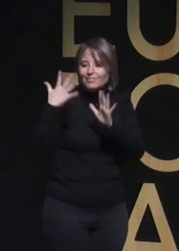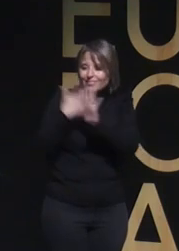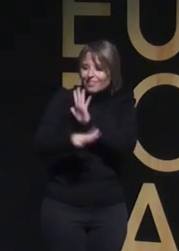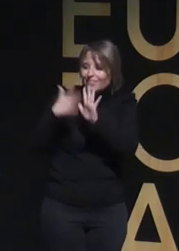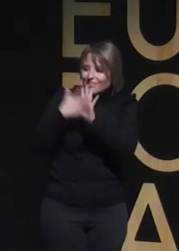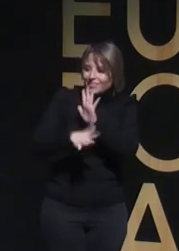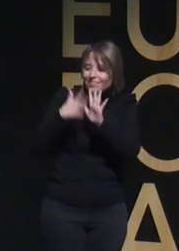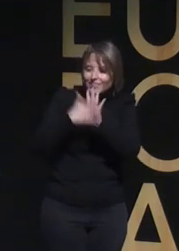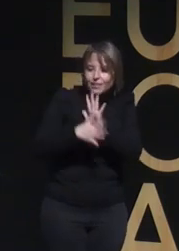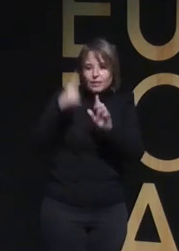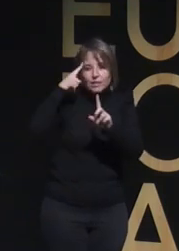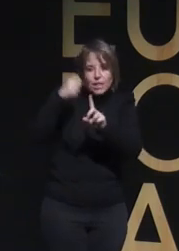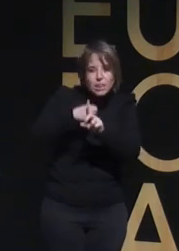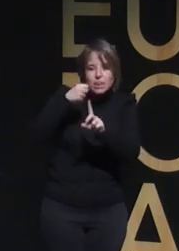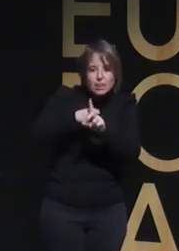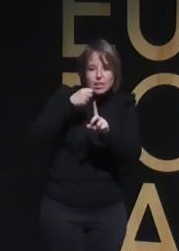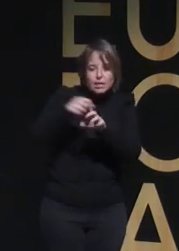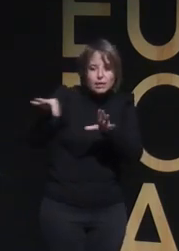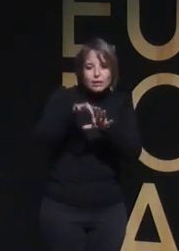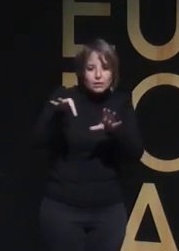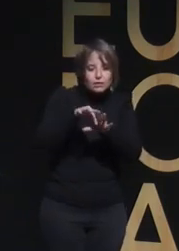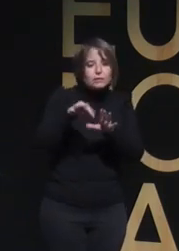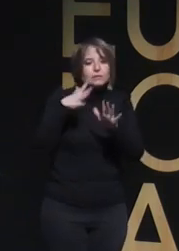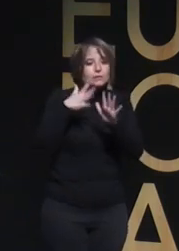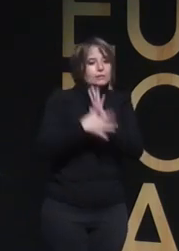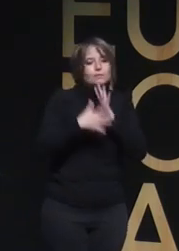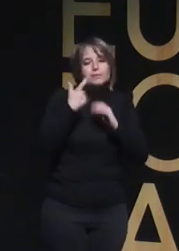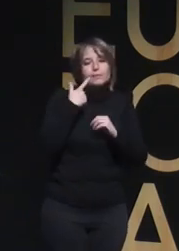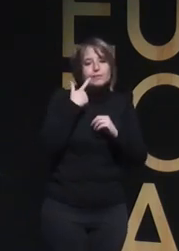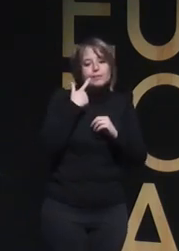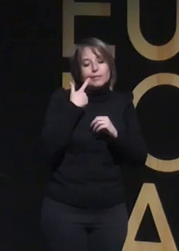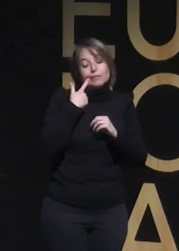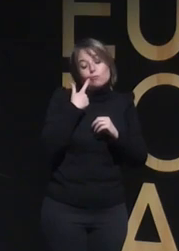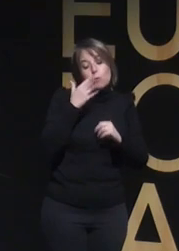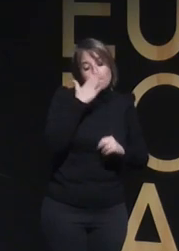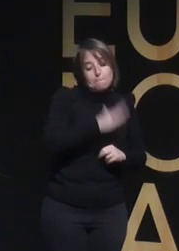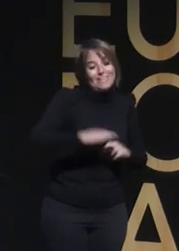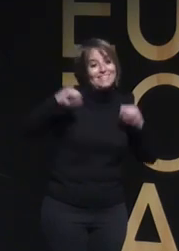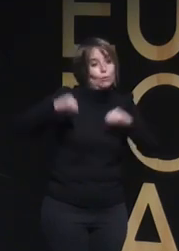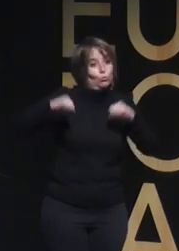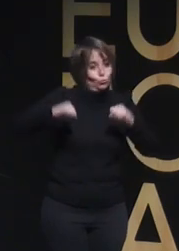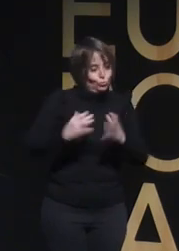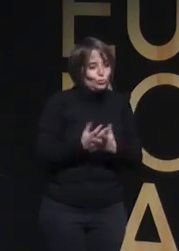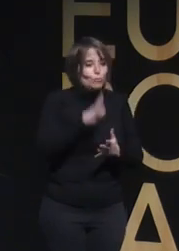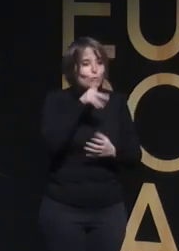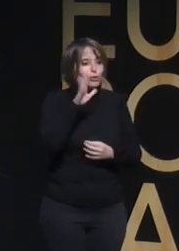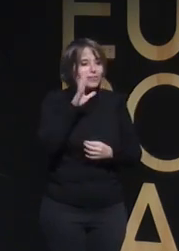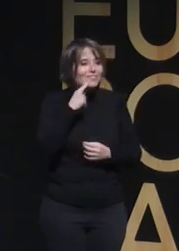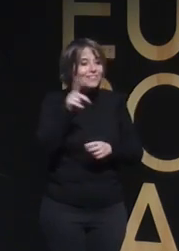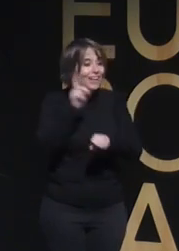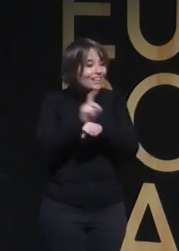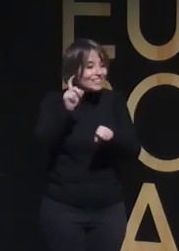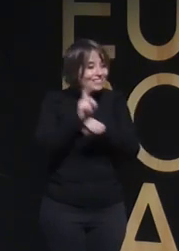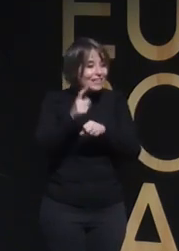tantas cosas y les metemos en tantas cosas que los estamos convirtiendo en pequeños adultos, de alguna forma. Por eso os decía lo de la serie esta coreana